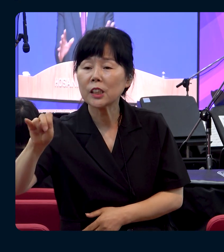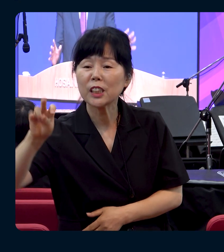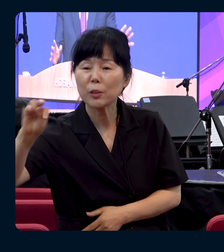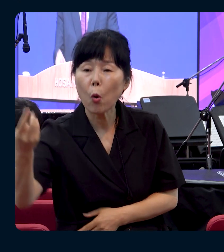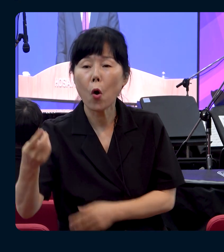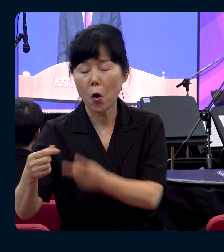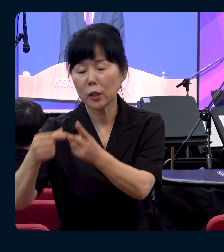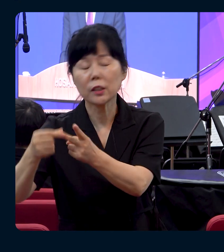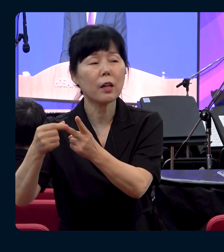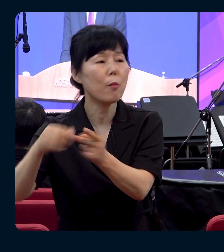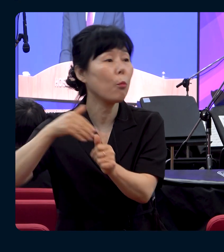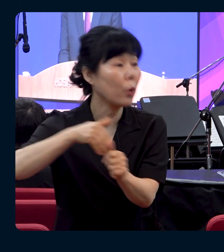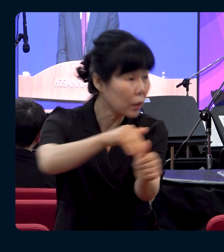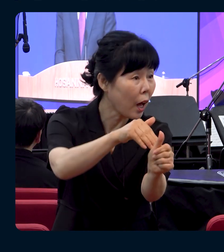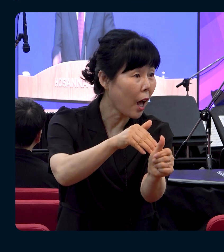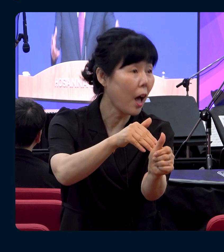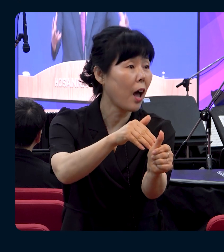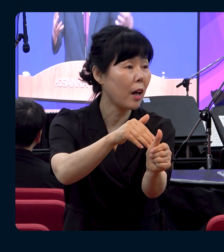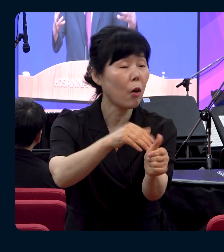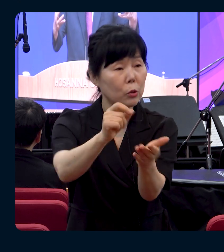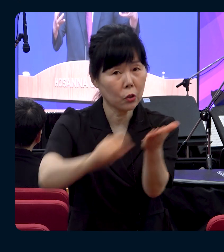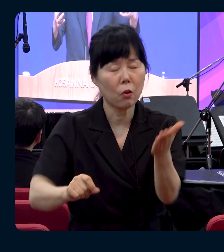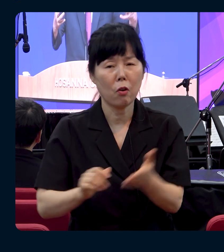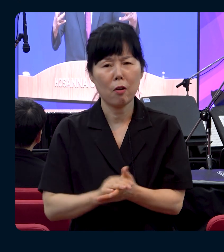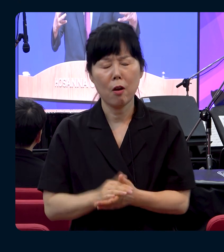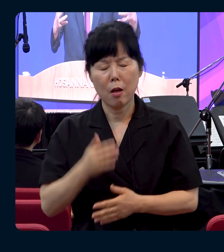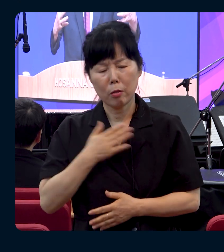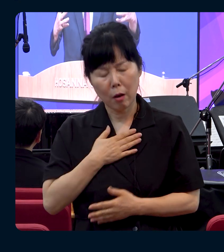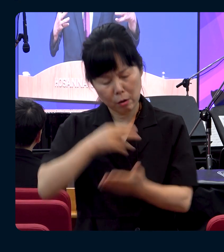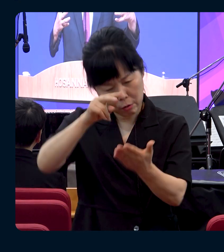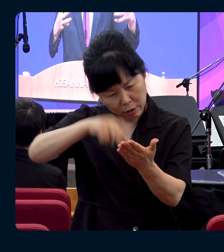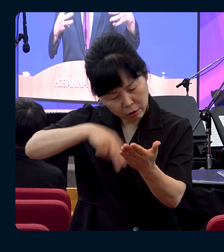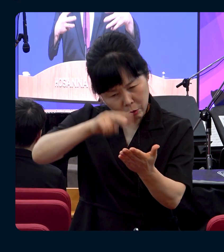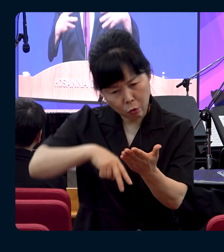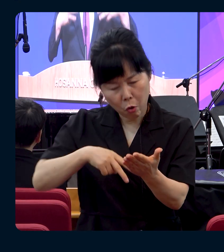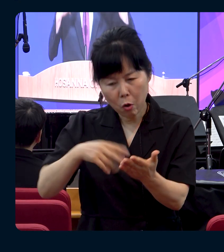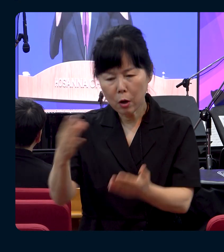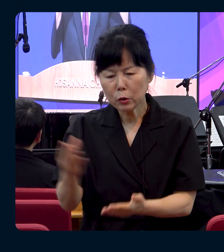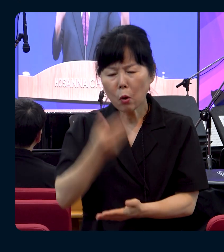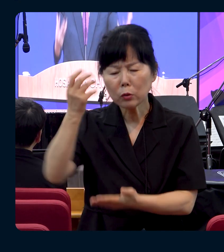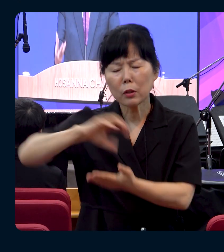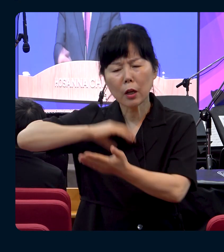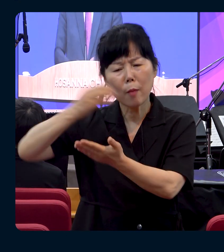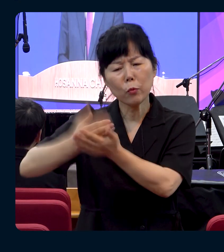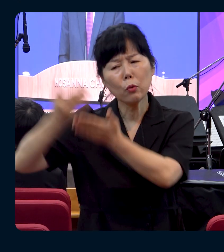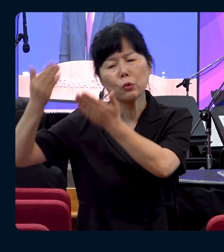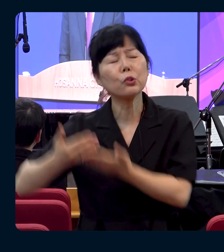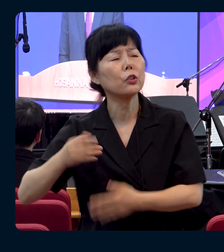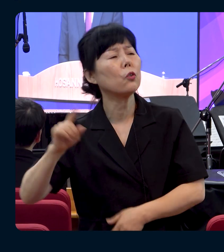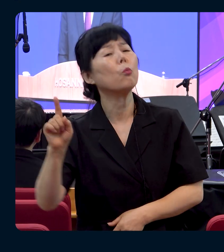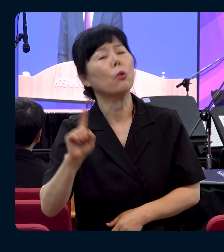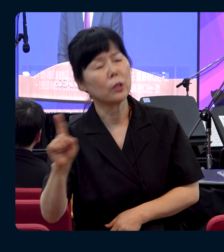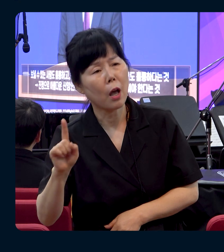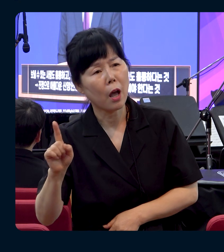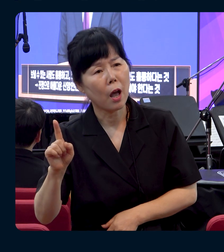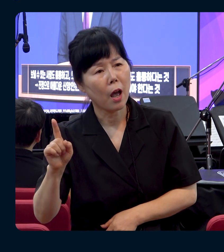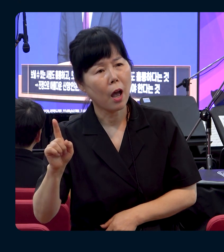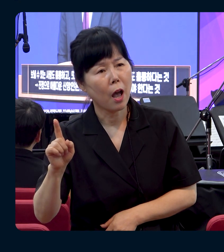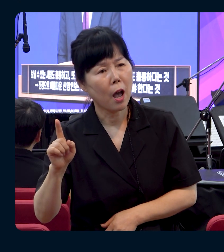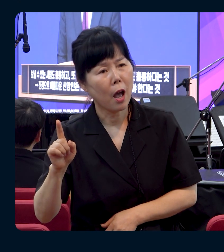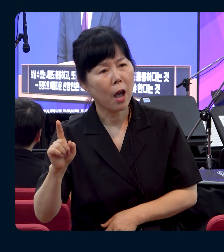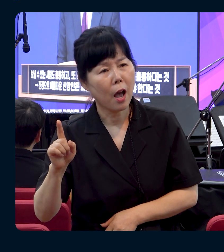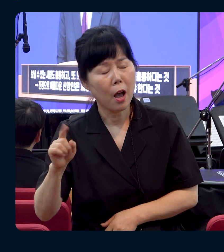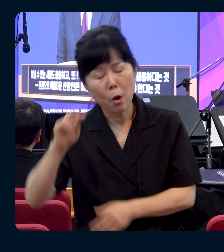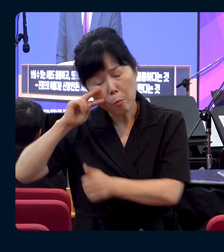서신을 읽으면서 성령께서 제 마음속에 아주 강한 감동으로 이런 감동을 주셨습니다. 보낼 수 있는